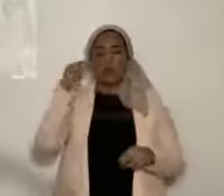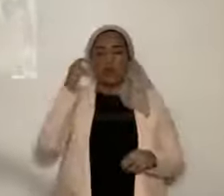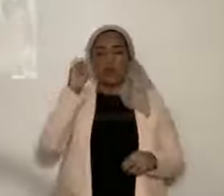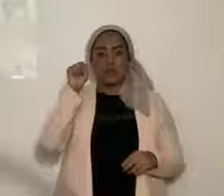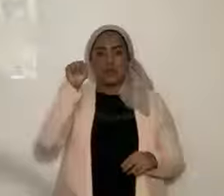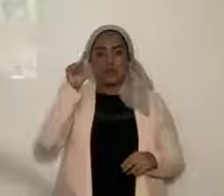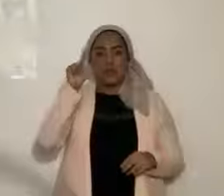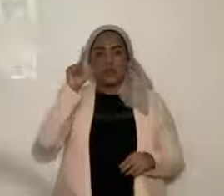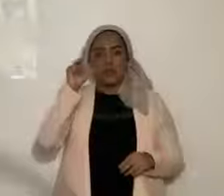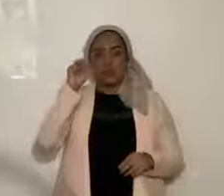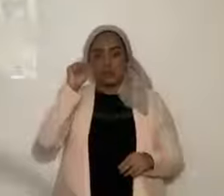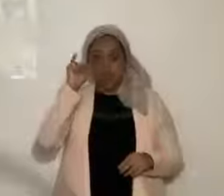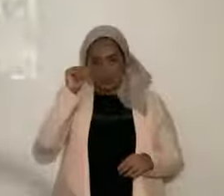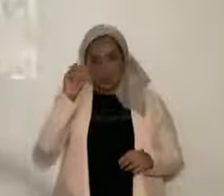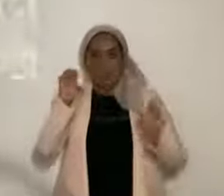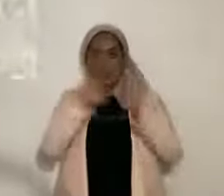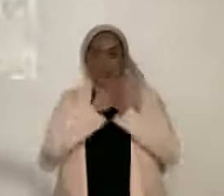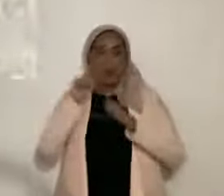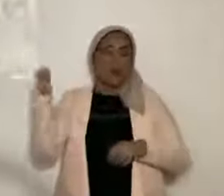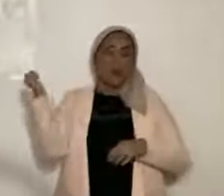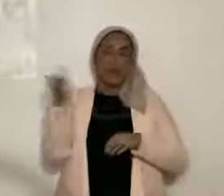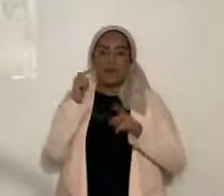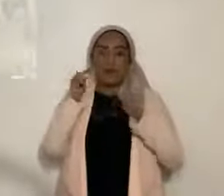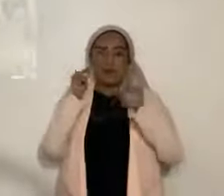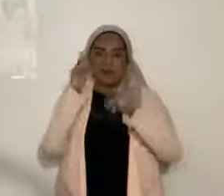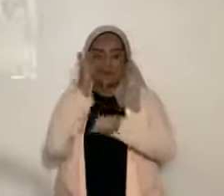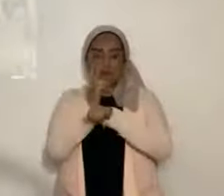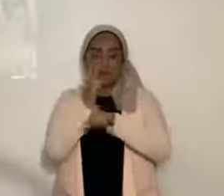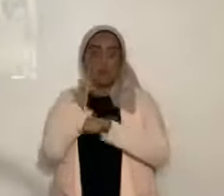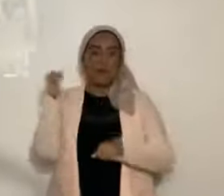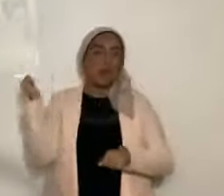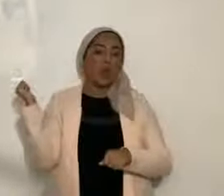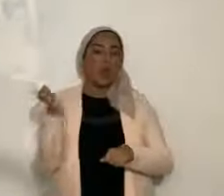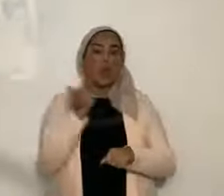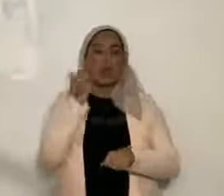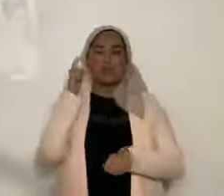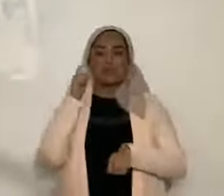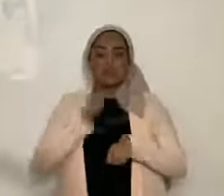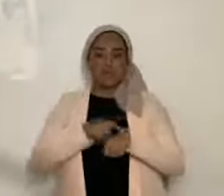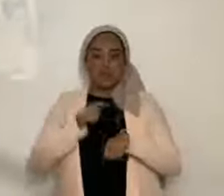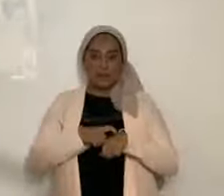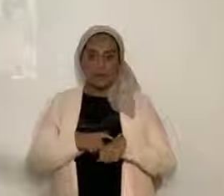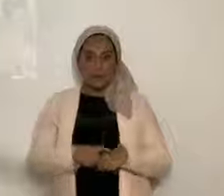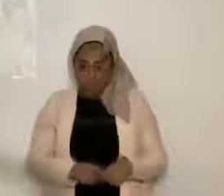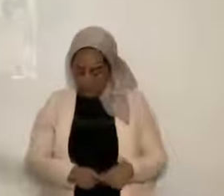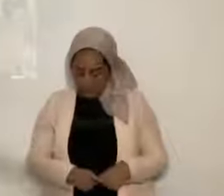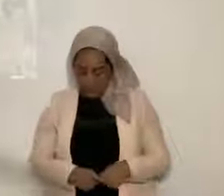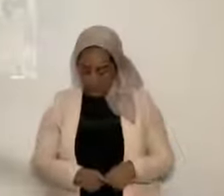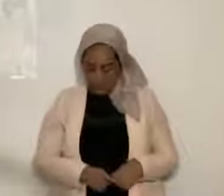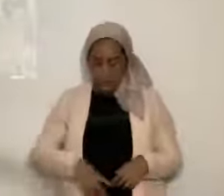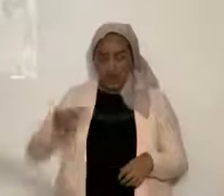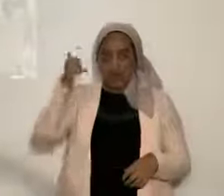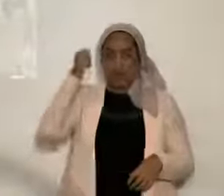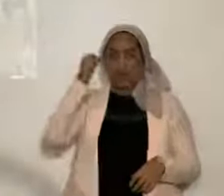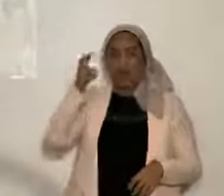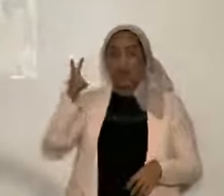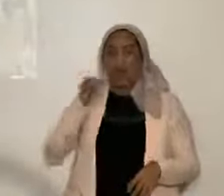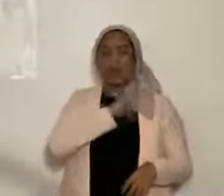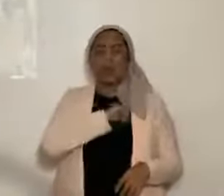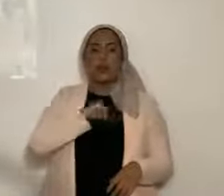al 18, de toda la Keilah, de todos los tiempos. Yahshua